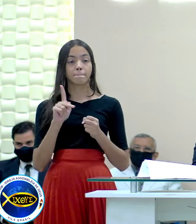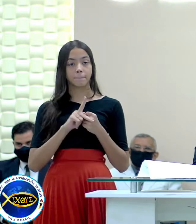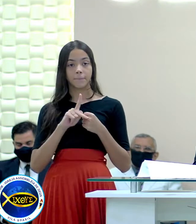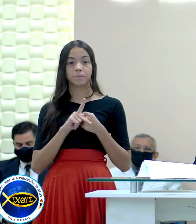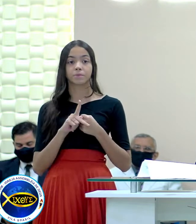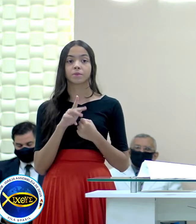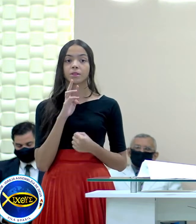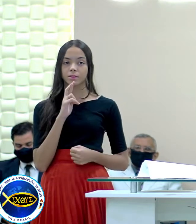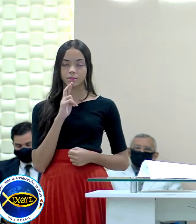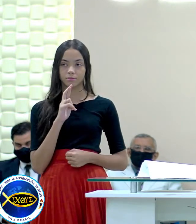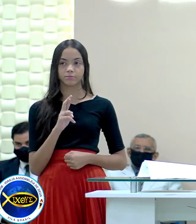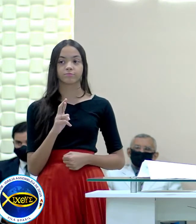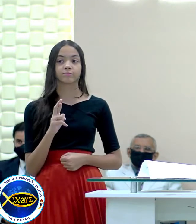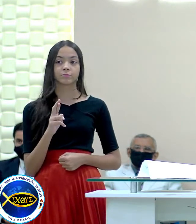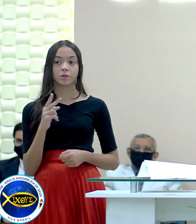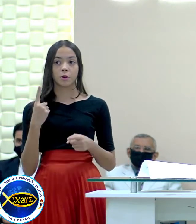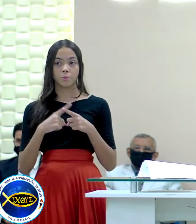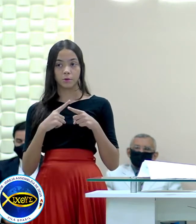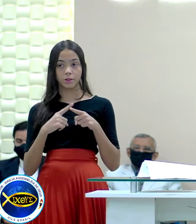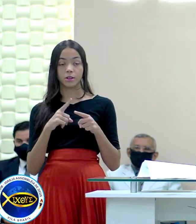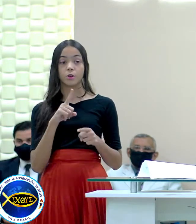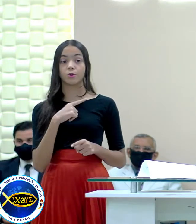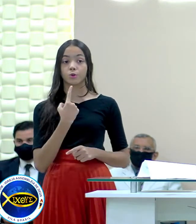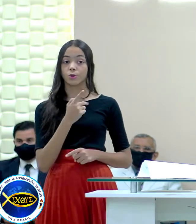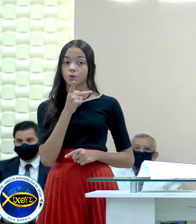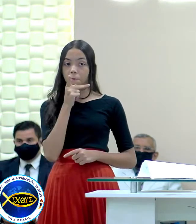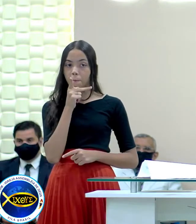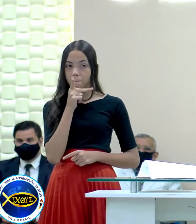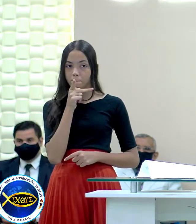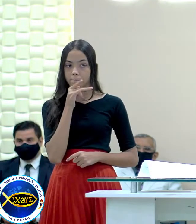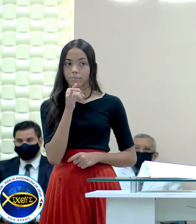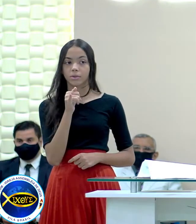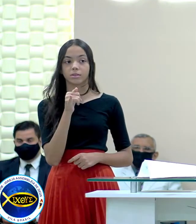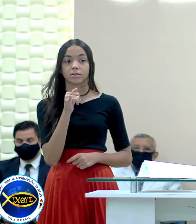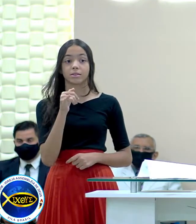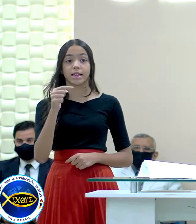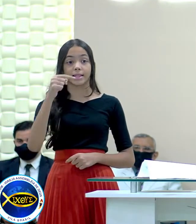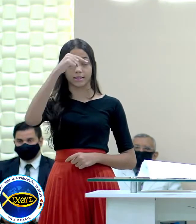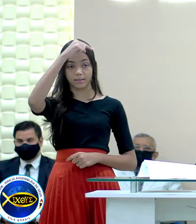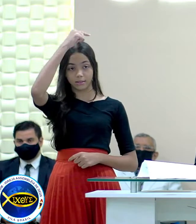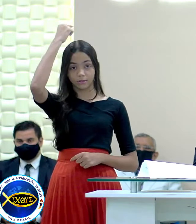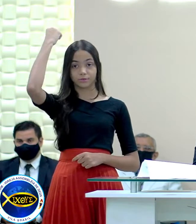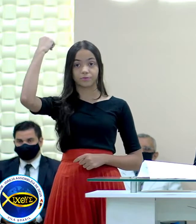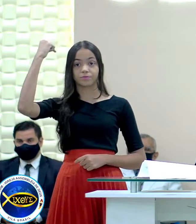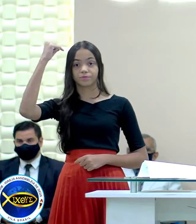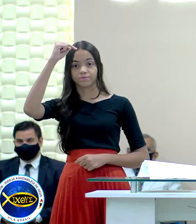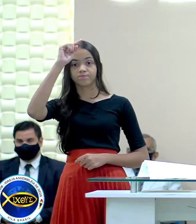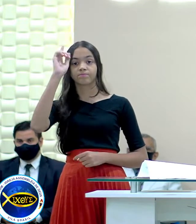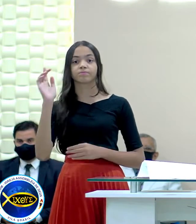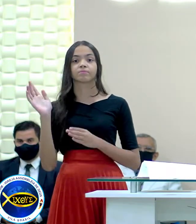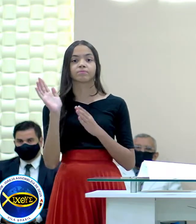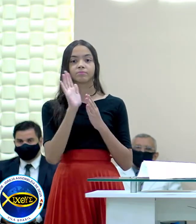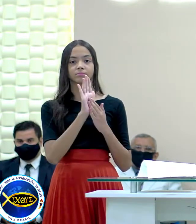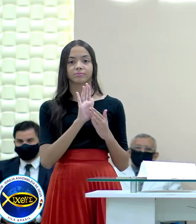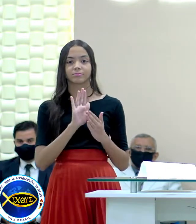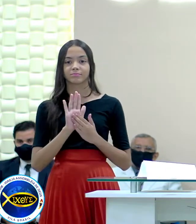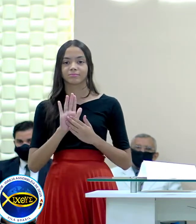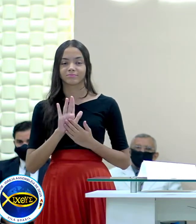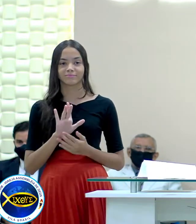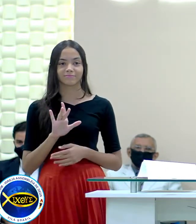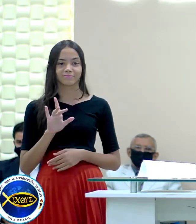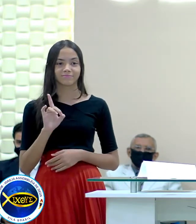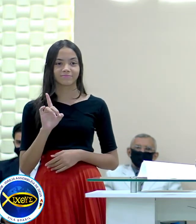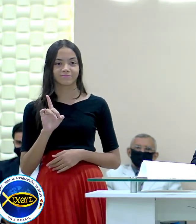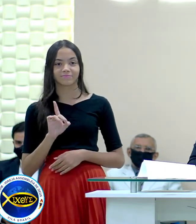pergunta: porque o nosso Pai é santo. Louvado seja o santo nome do